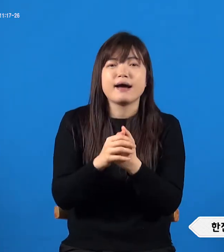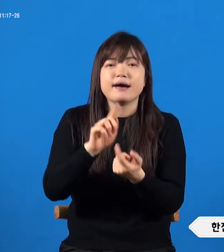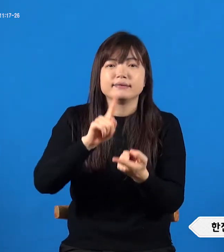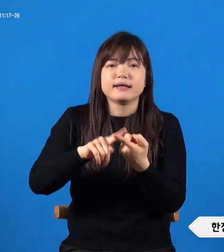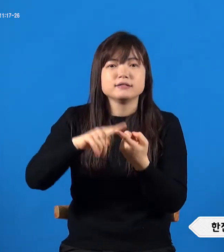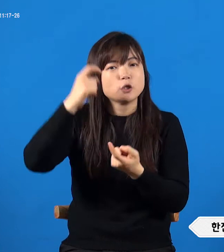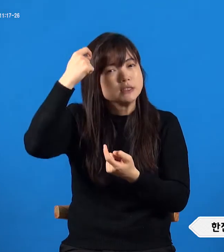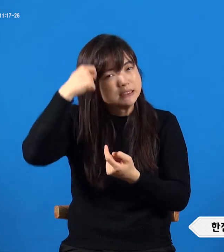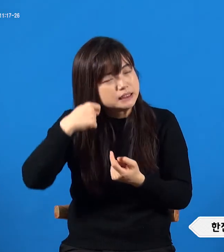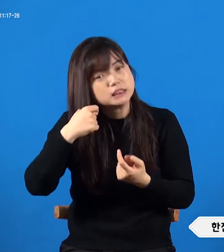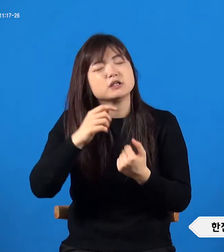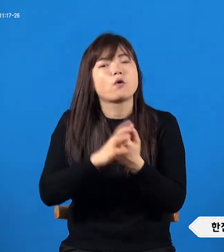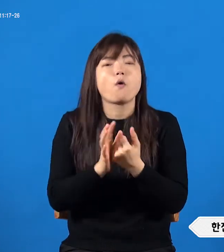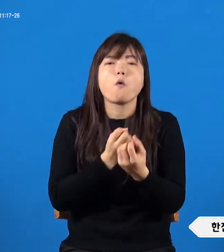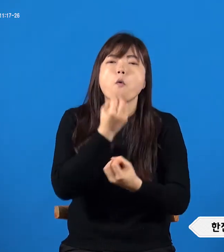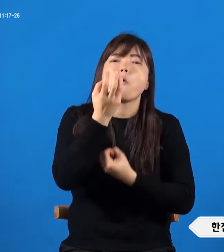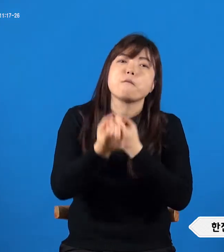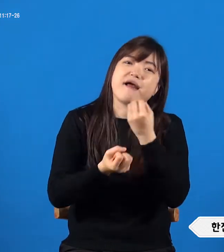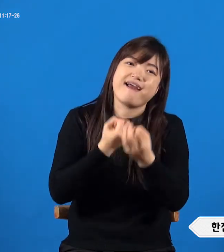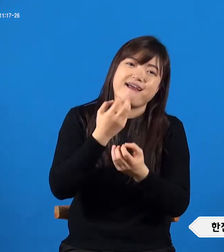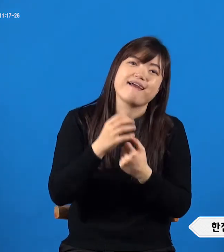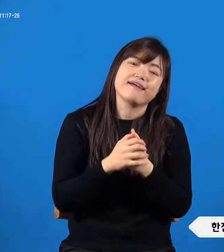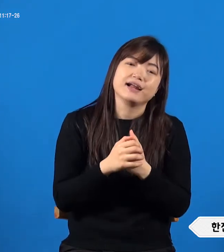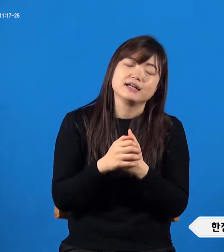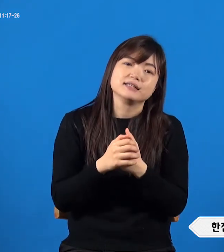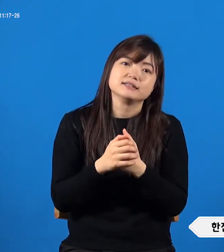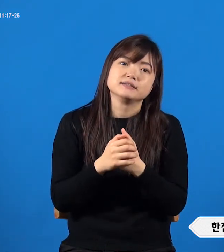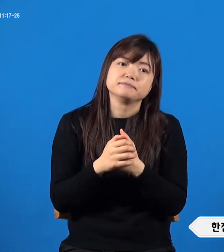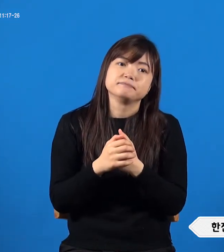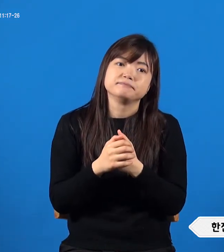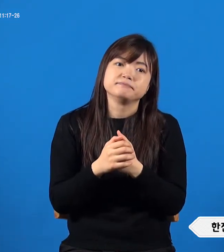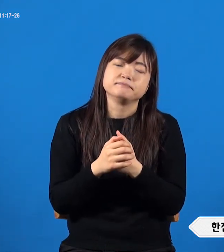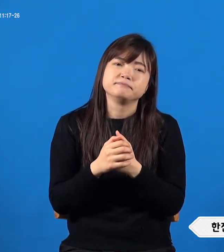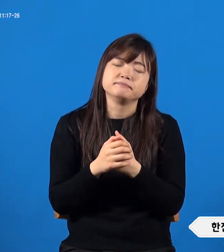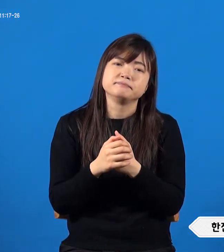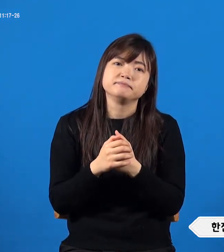하는 것을 느끼고 또 그걸 고백하는 것입니다.